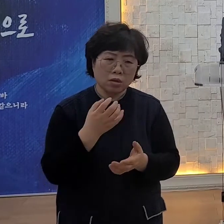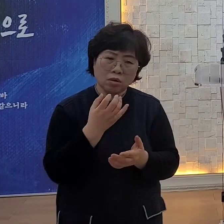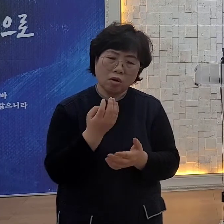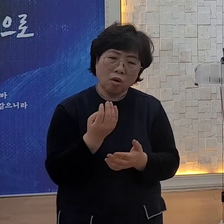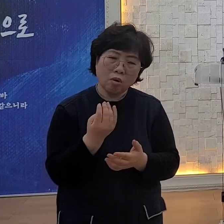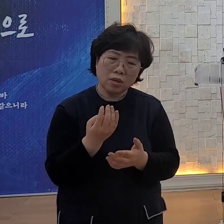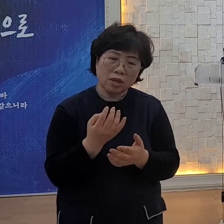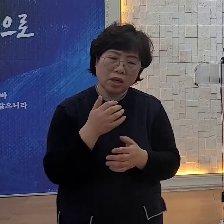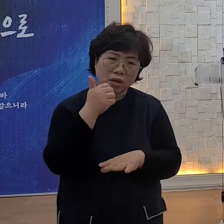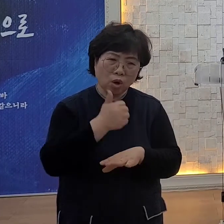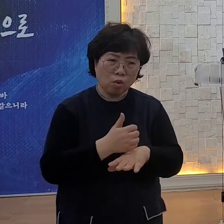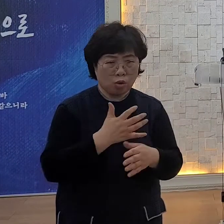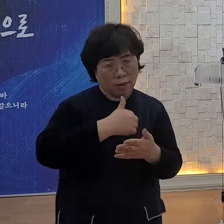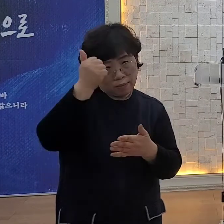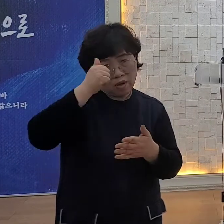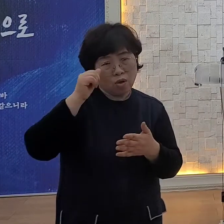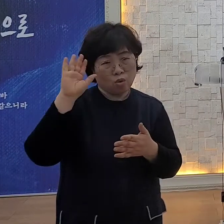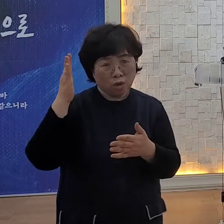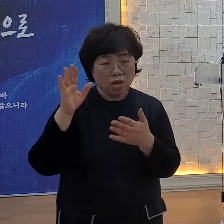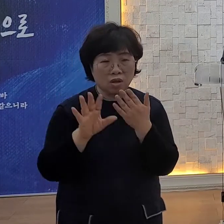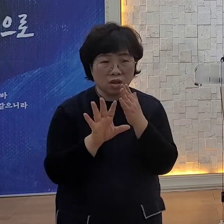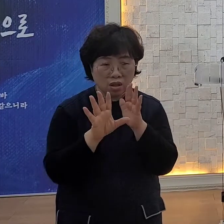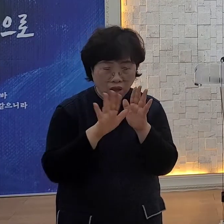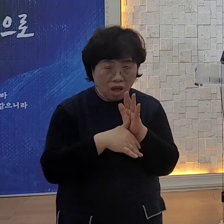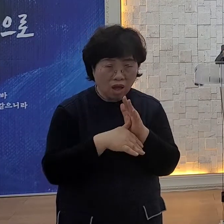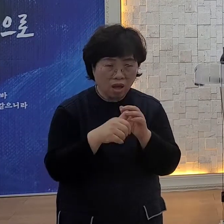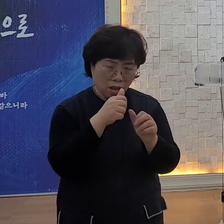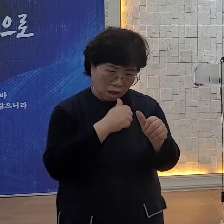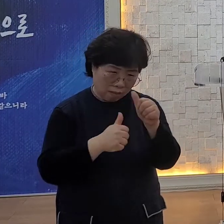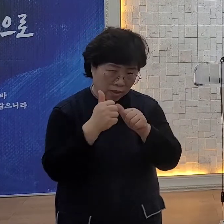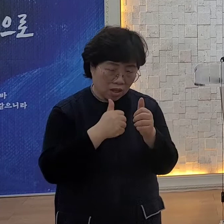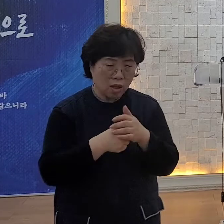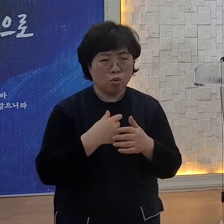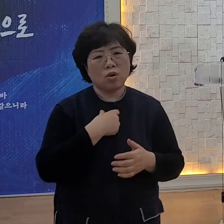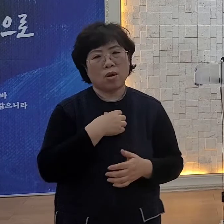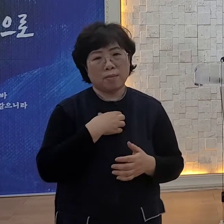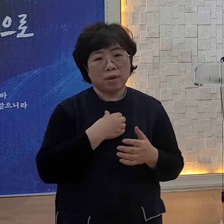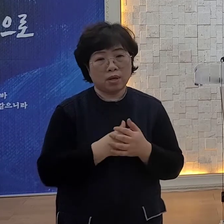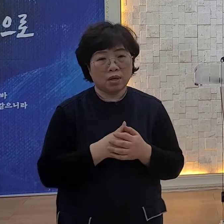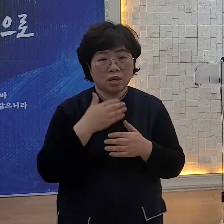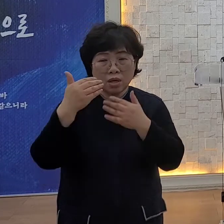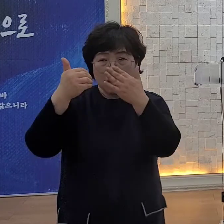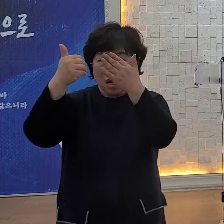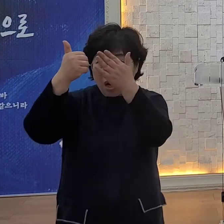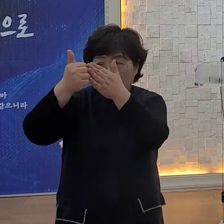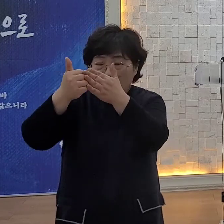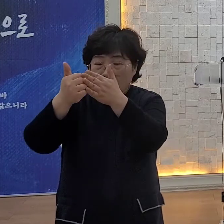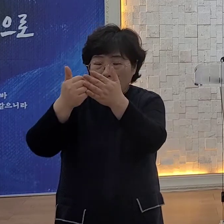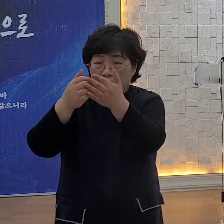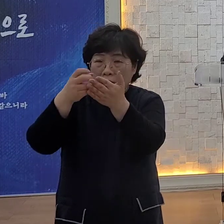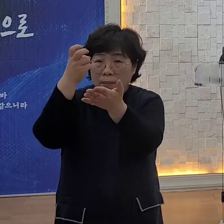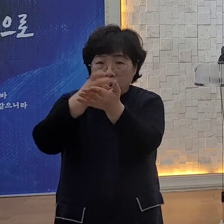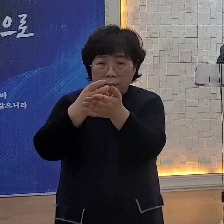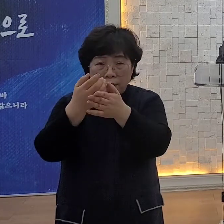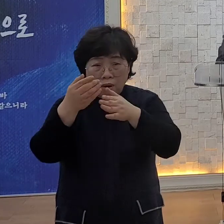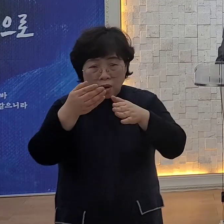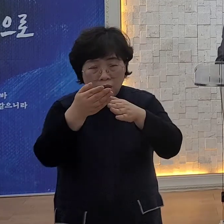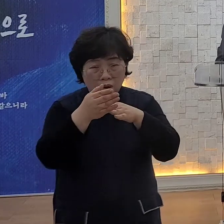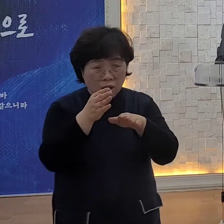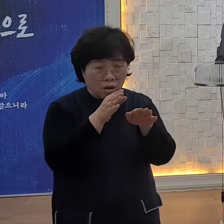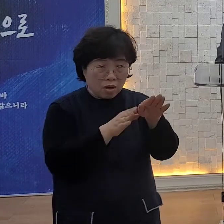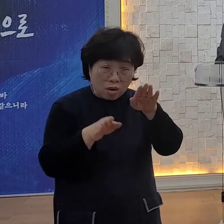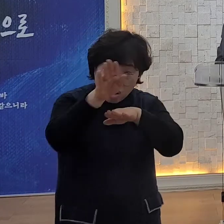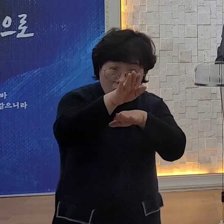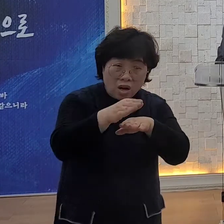이 마지막 시대에 하나님의 진리를 거짓 것으로 바꿔버린, 순리를 영리로 바꿔버린 결과가 가장 대표적인